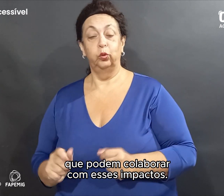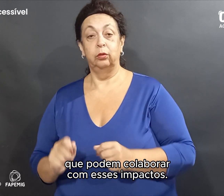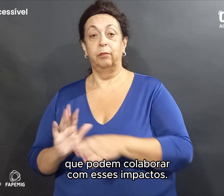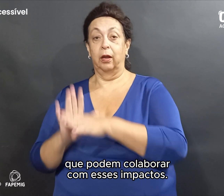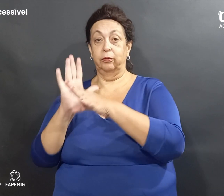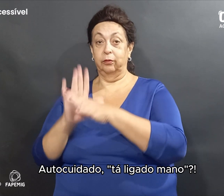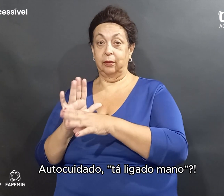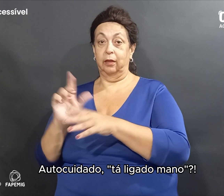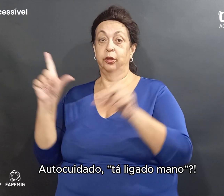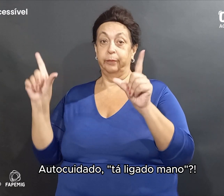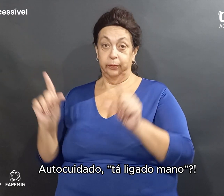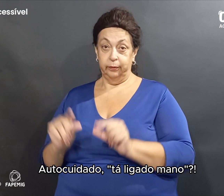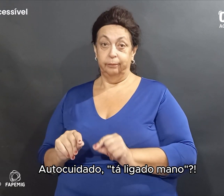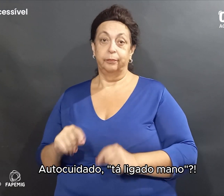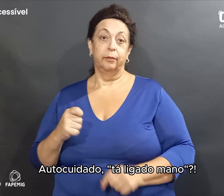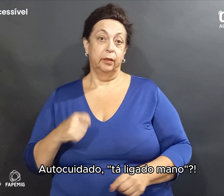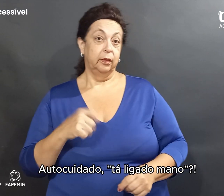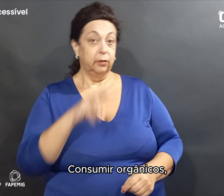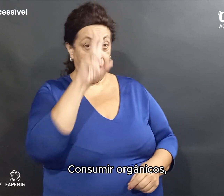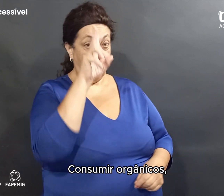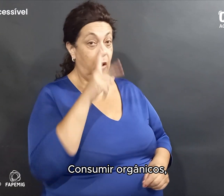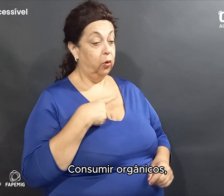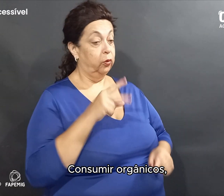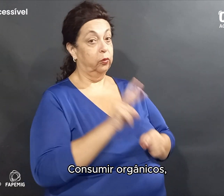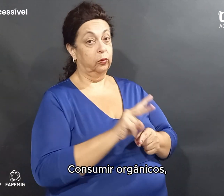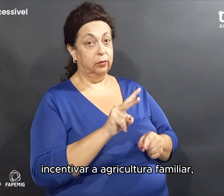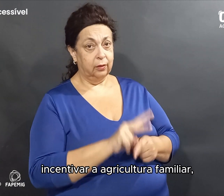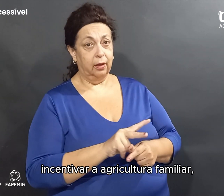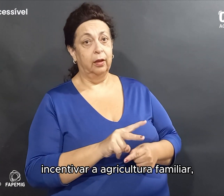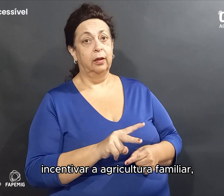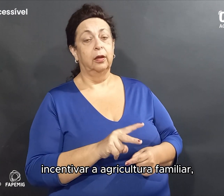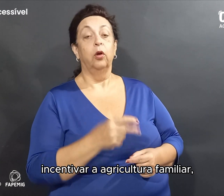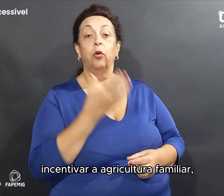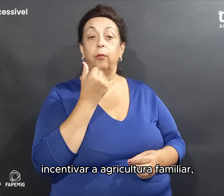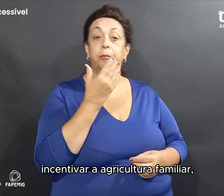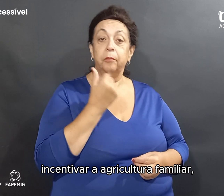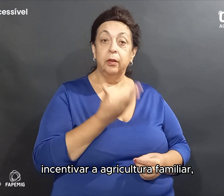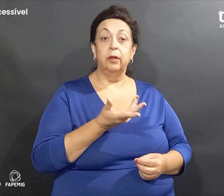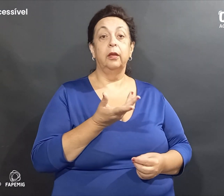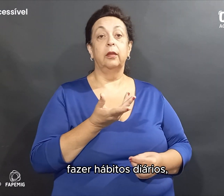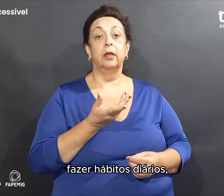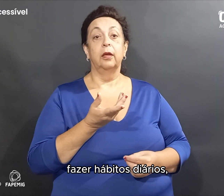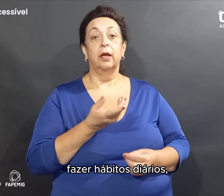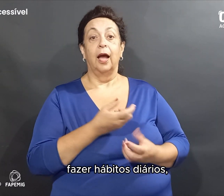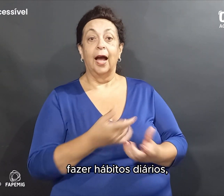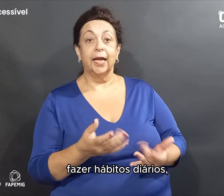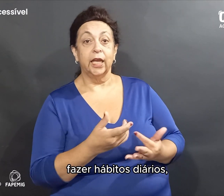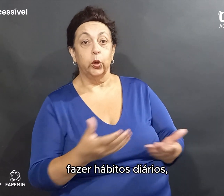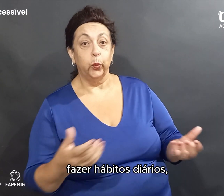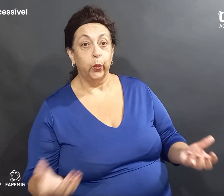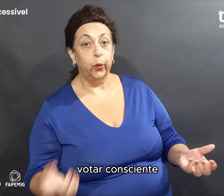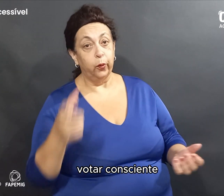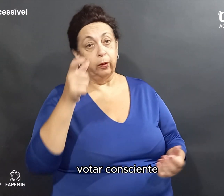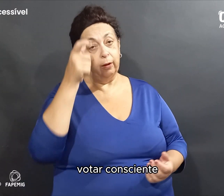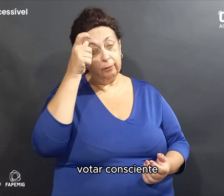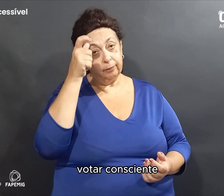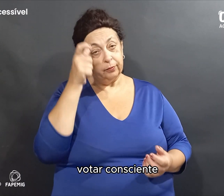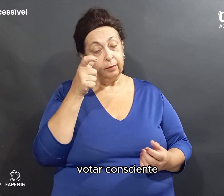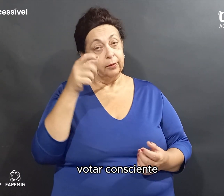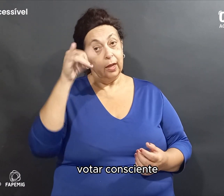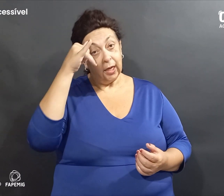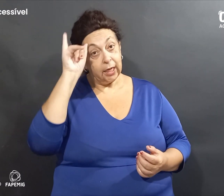esses impactos. Autocuidado, tá ligado, mano? Consumir orgânicos, incentivar a agricultura familiar, fazer hábitos diários,